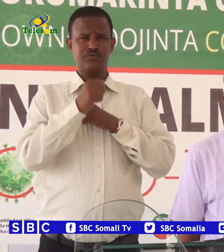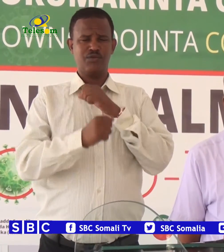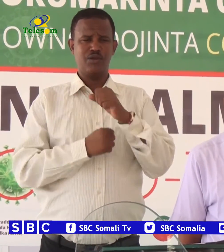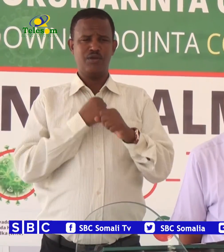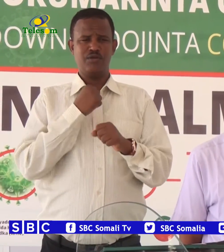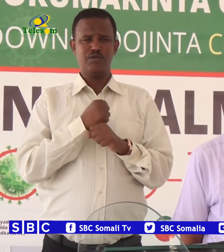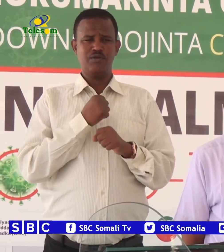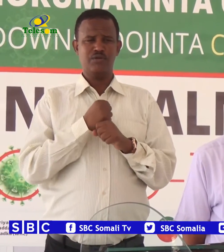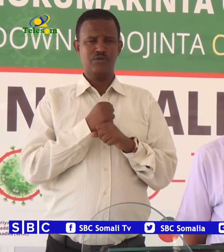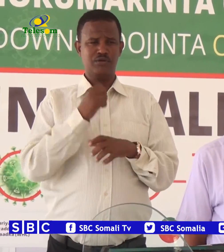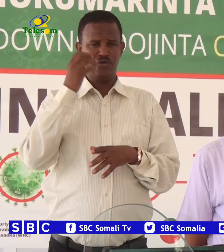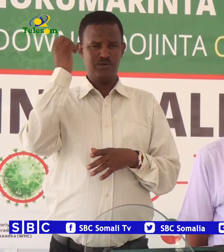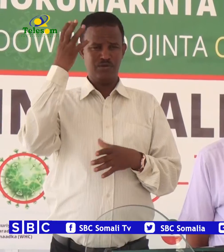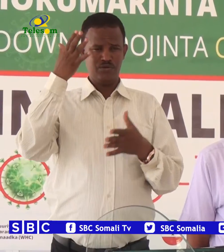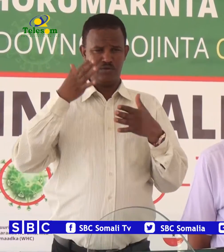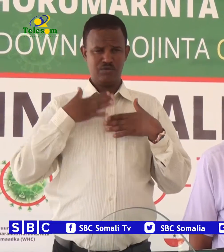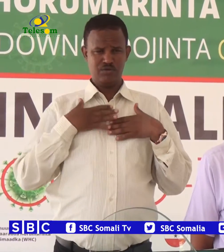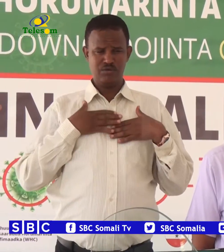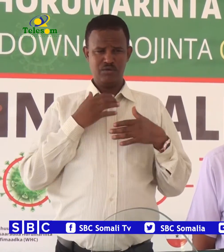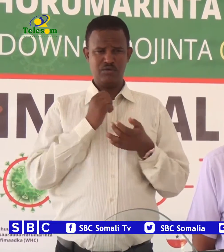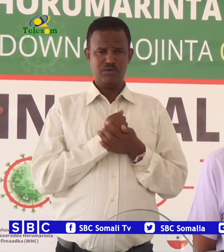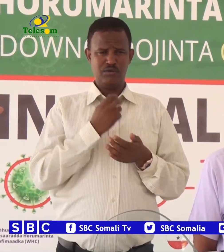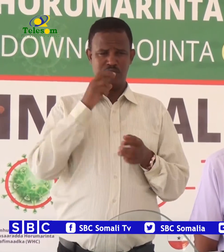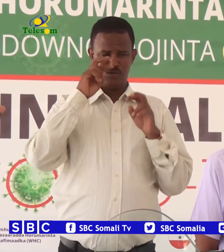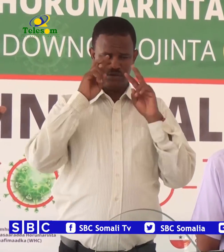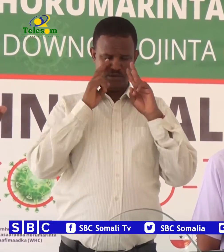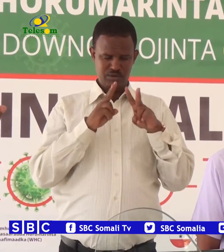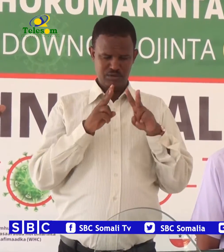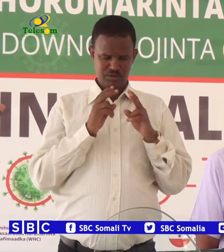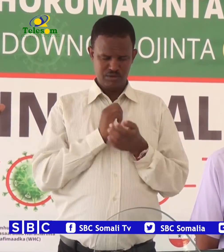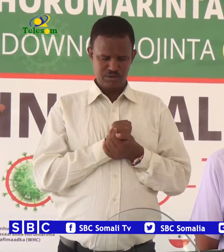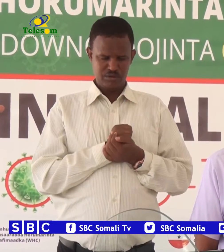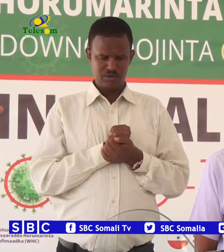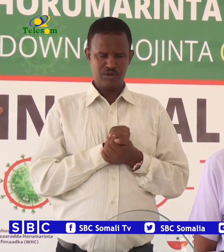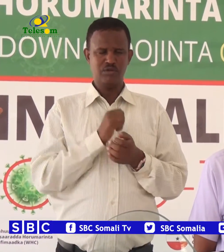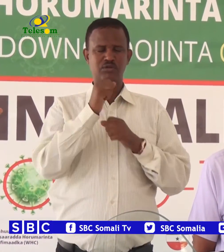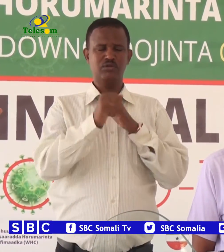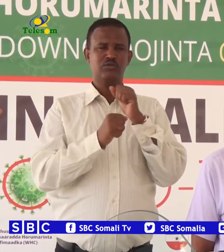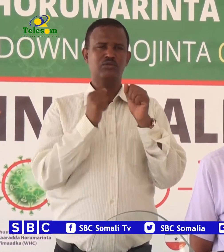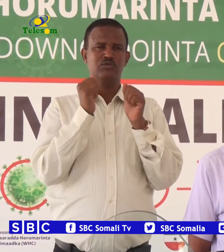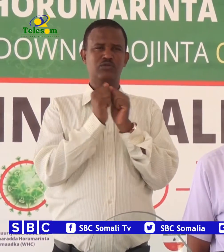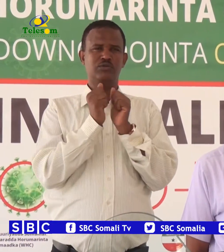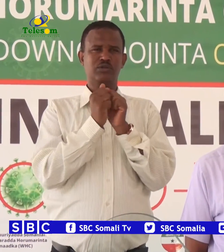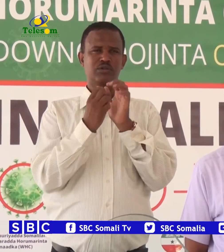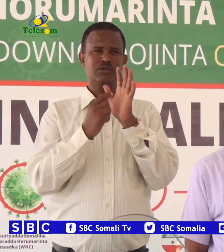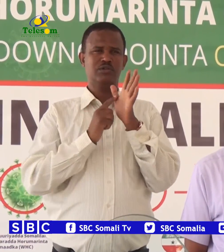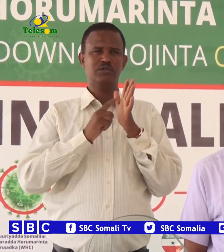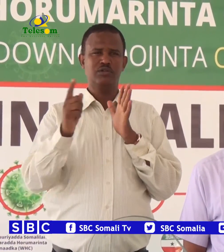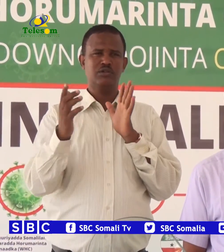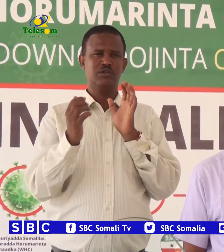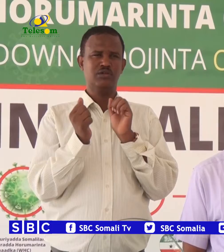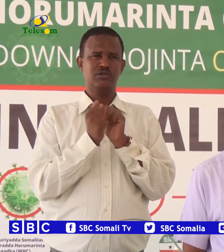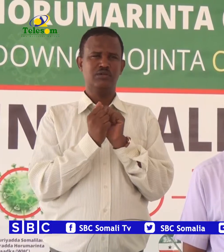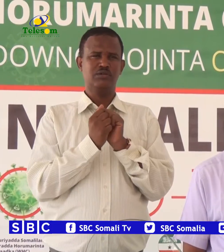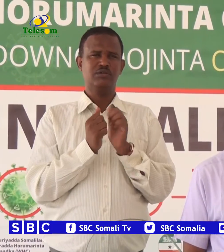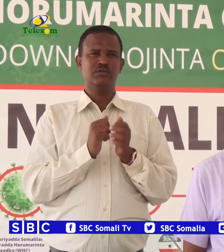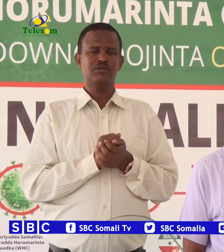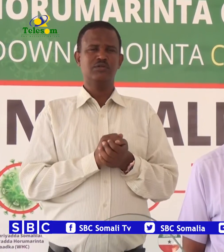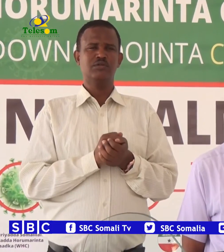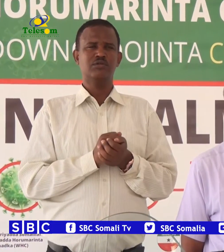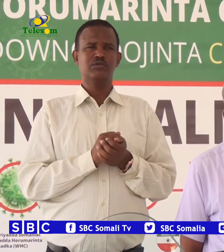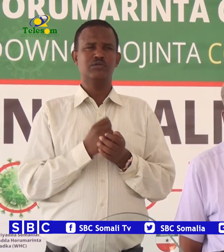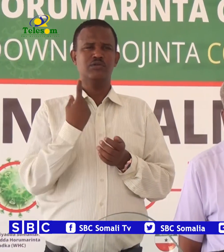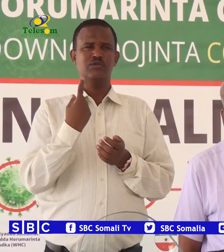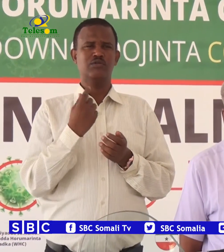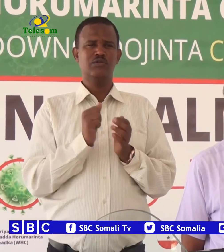dhacay hadii la eego 10 jir ila 19 jir hal qof baa 20 jir ila 20